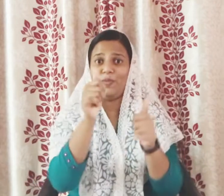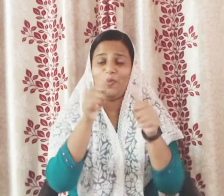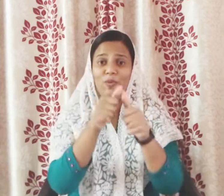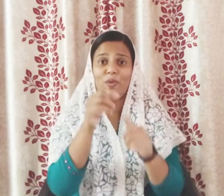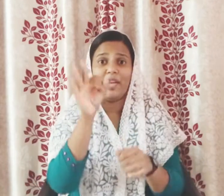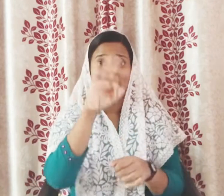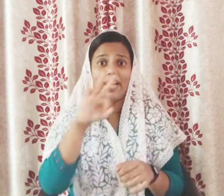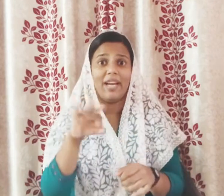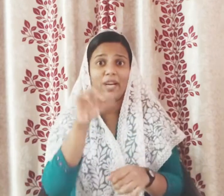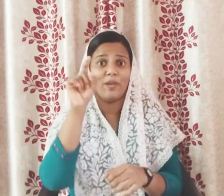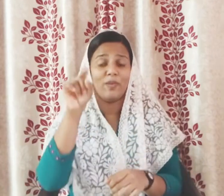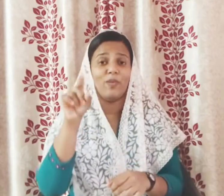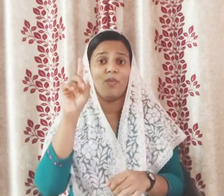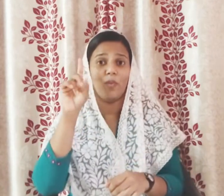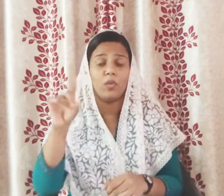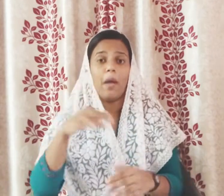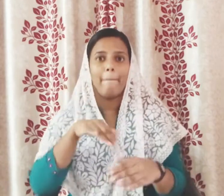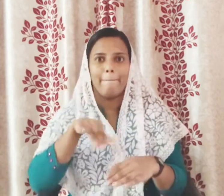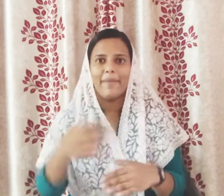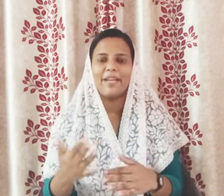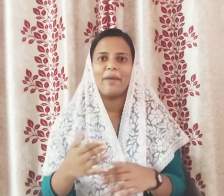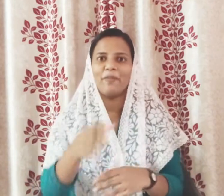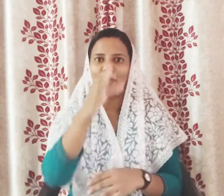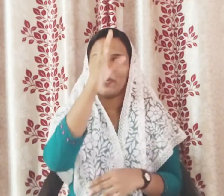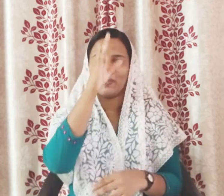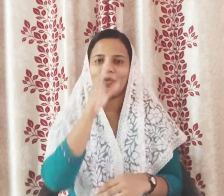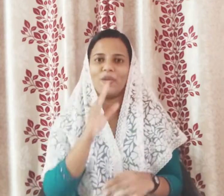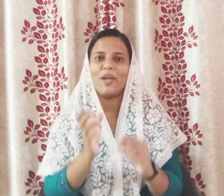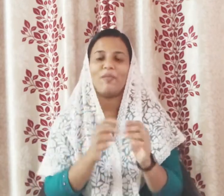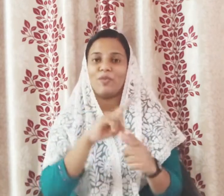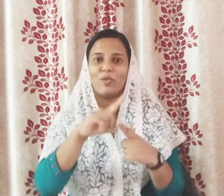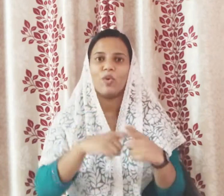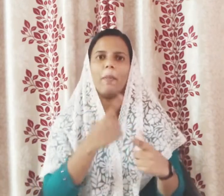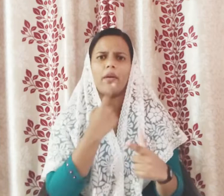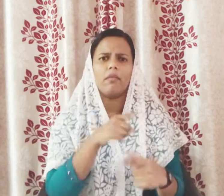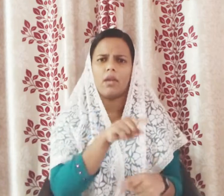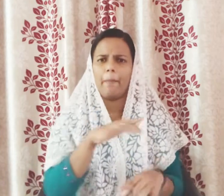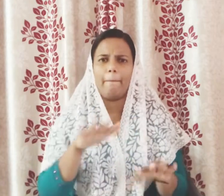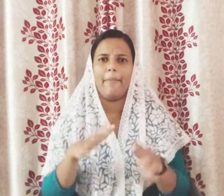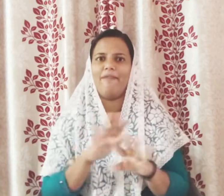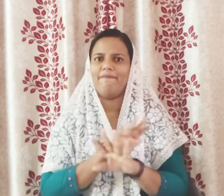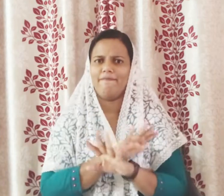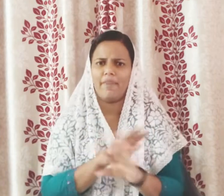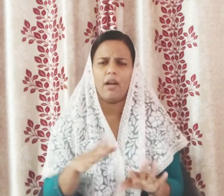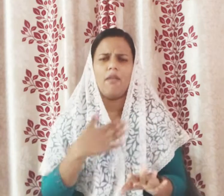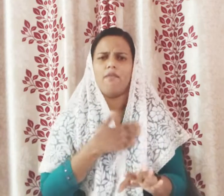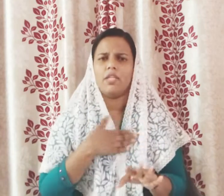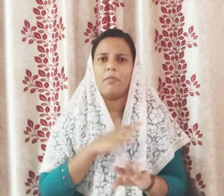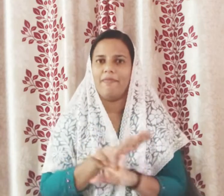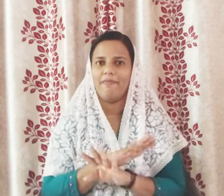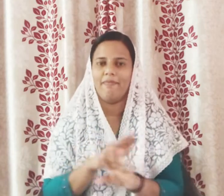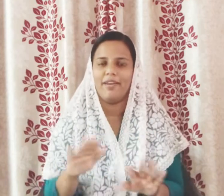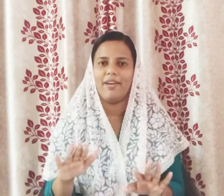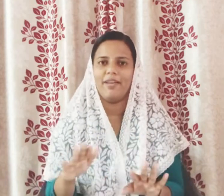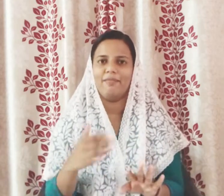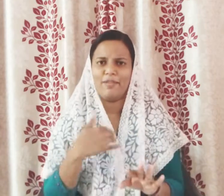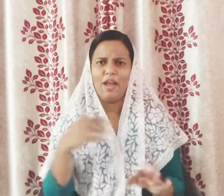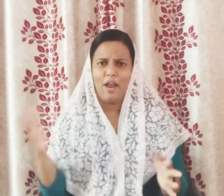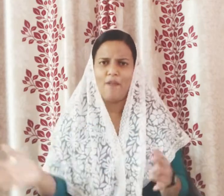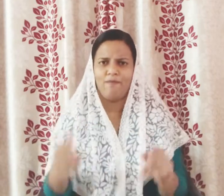വന്നപ്പോൾ അതിൻ്റെ 1-ാം വാക്യം, അനന്തരം യഹോവ യോശുവയോട് അരുളിച്ചെയ്തു, ഭയപ്പെടരുത്, വിഷാദിക്കുകയും വരുത്, പടജനത്തെയും